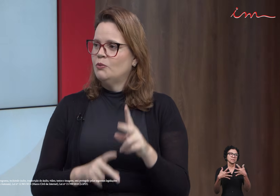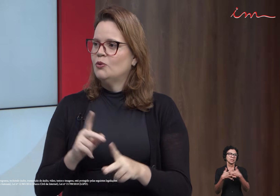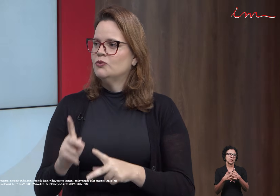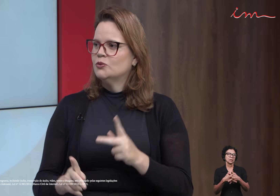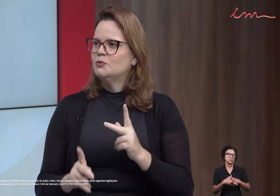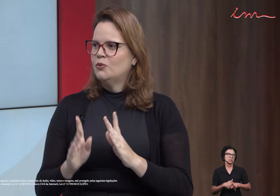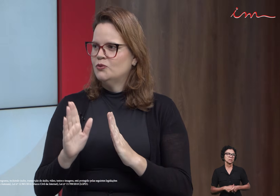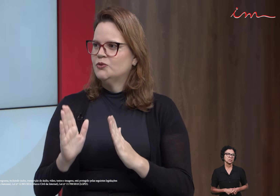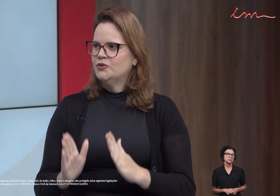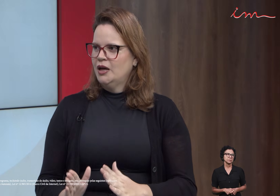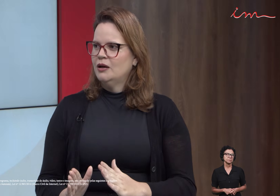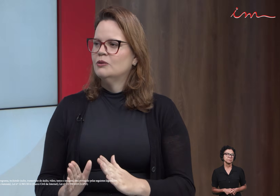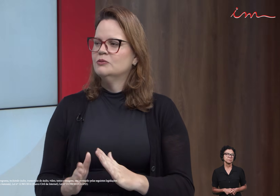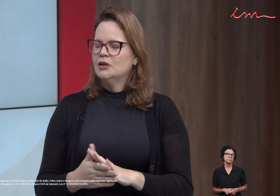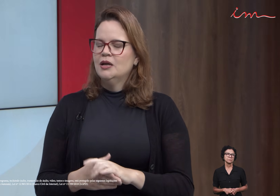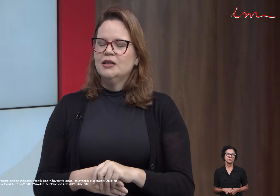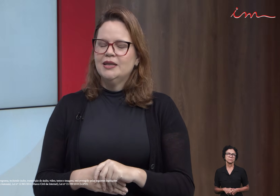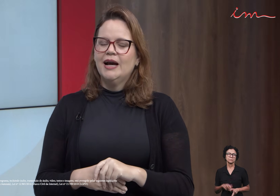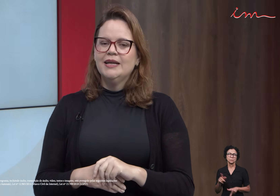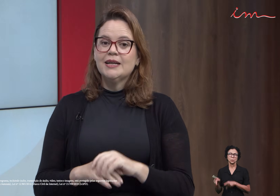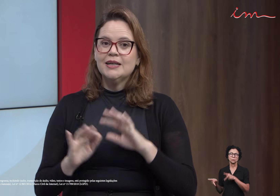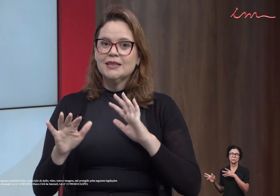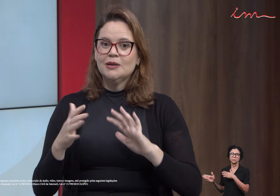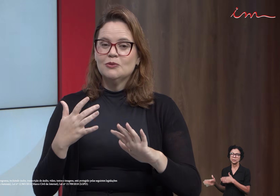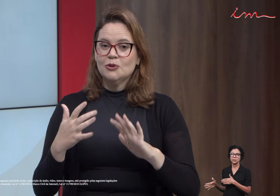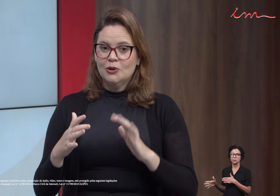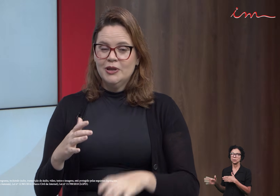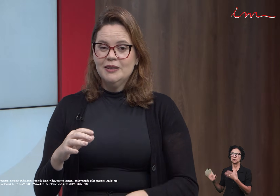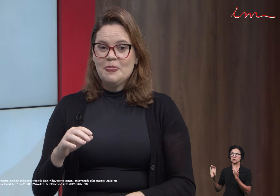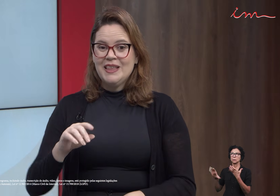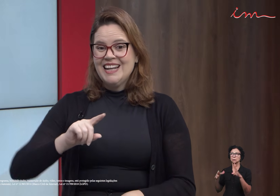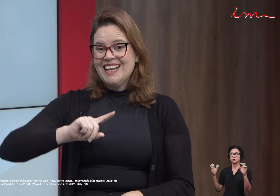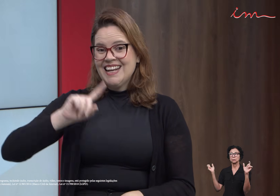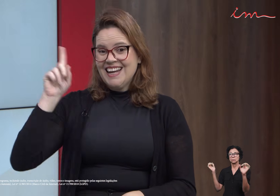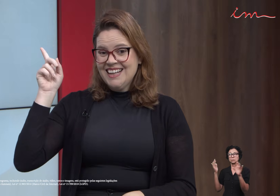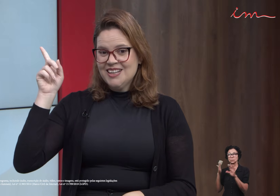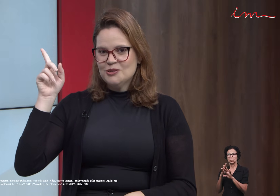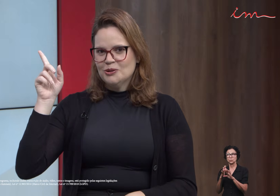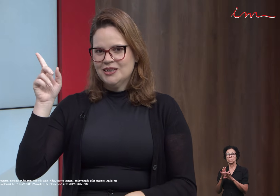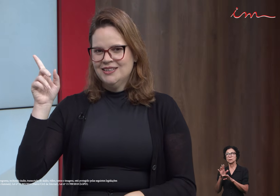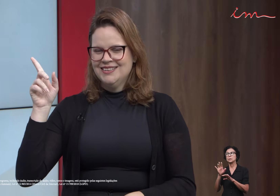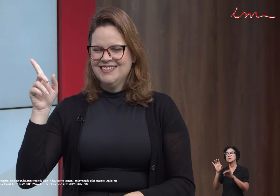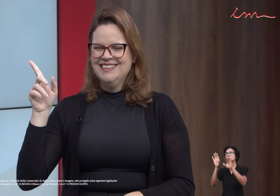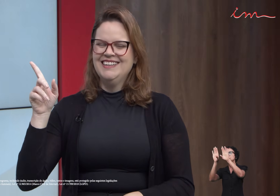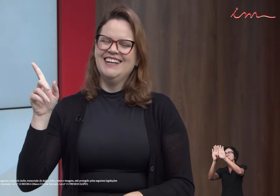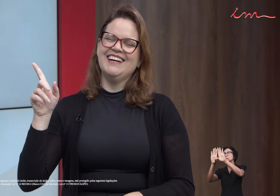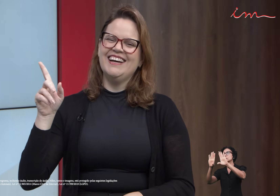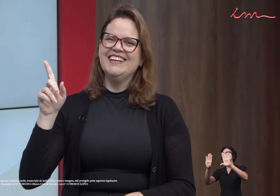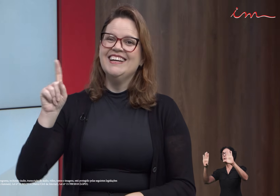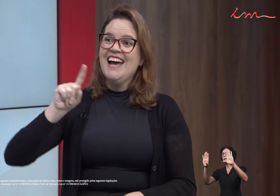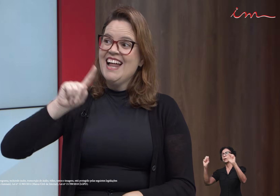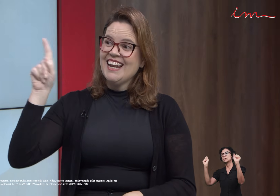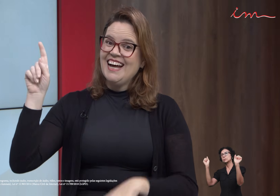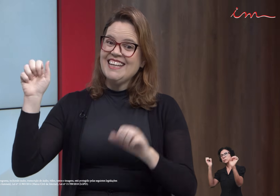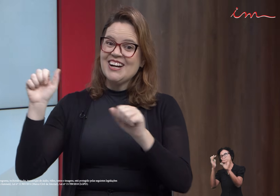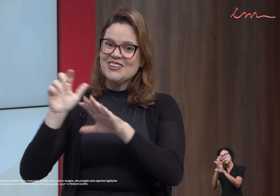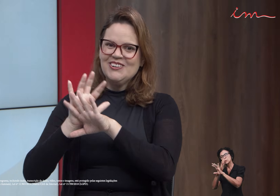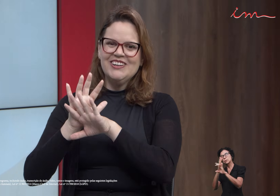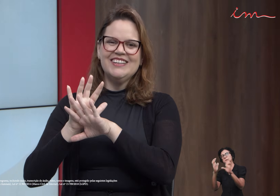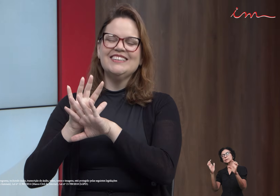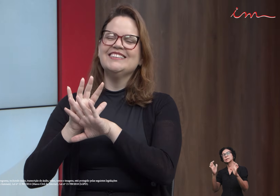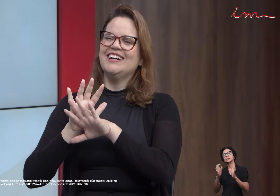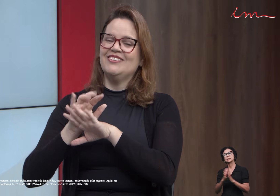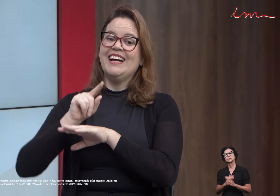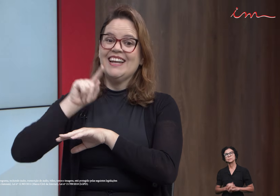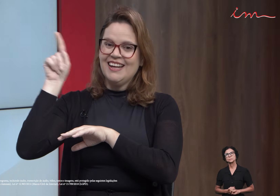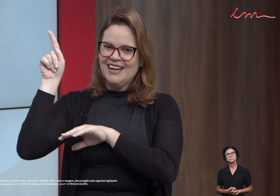né, o povo fiel, sim. e aí cantam glória lá na glória. Aí, lá na Lá